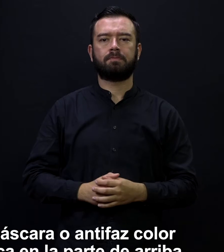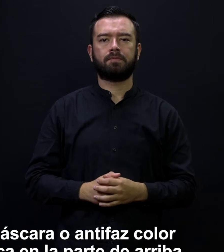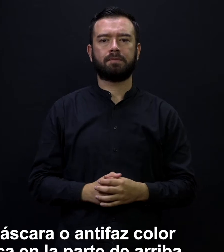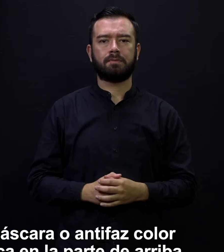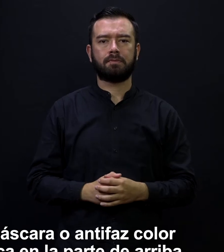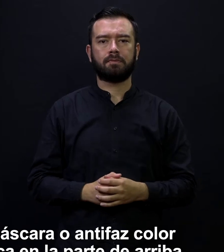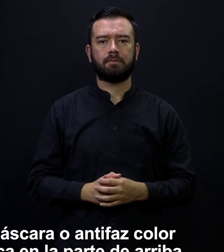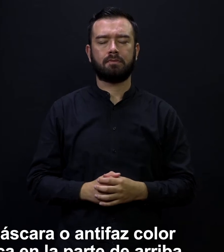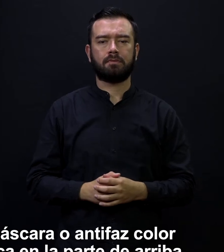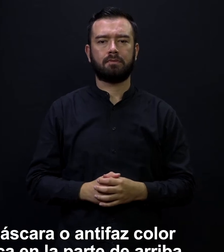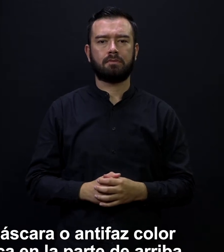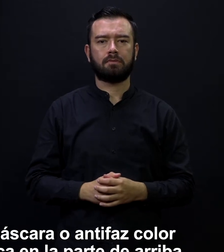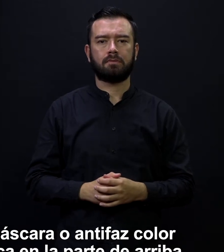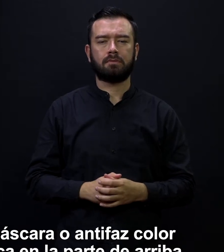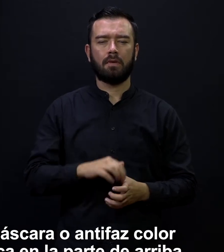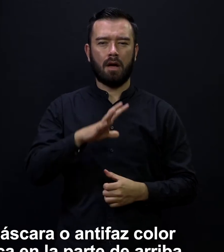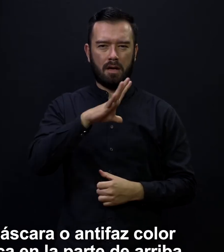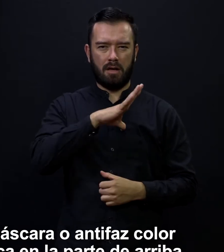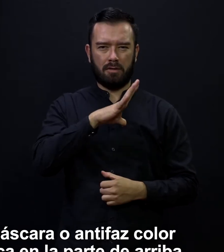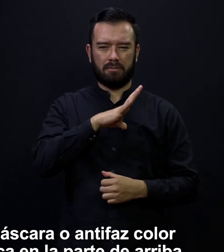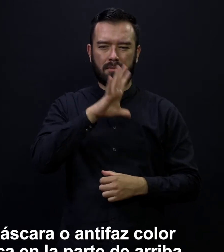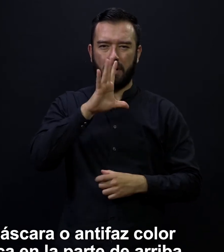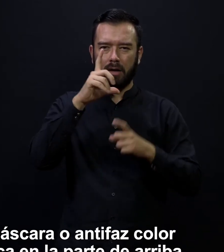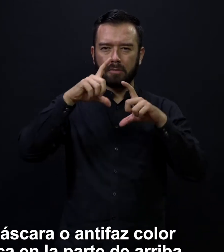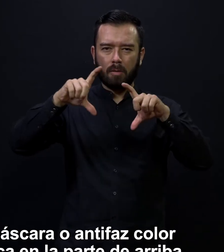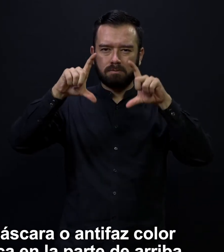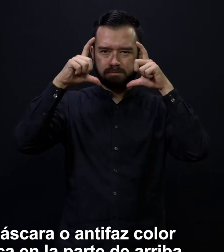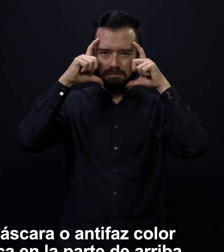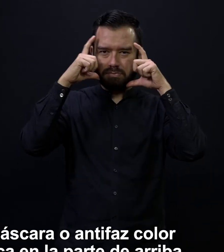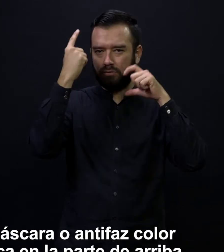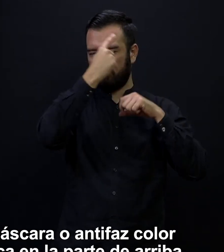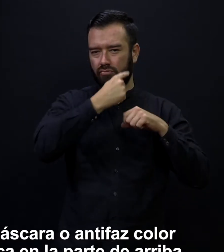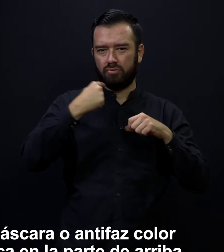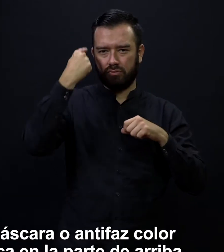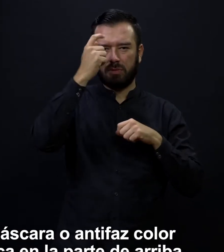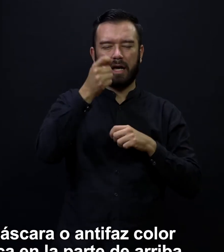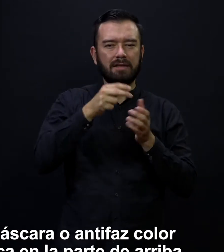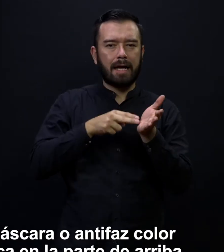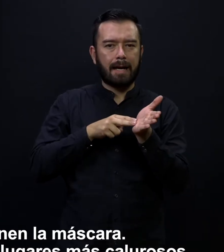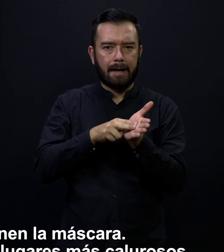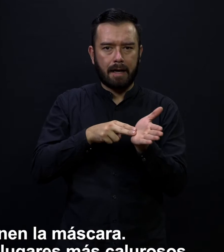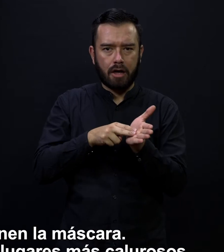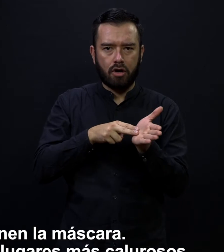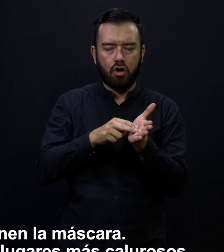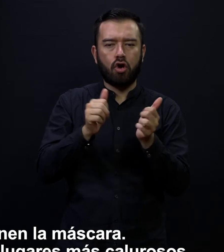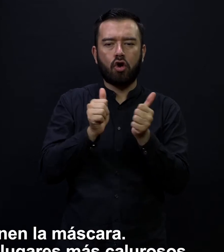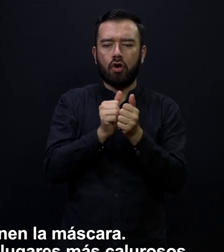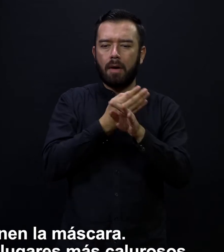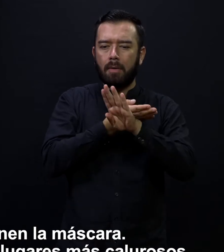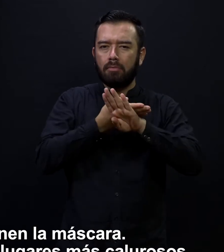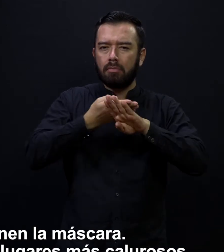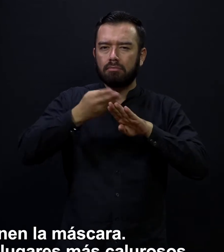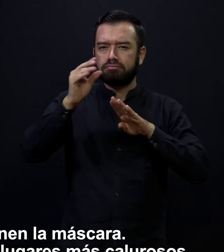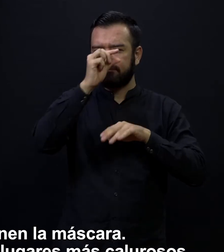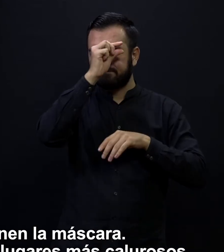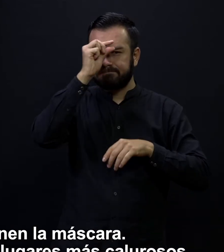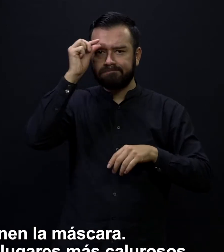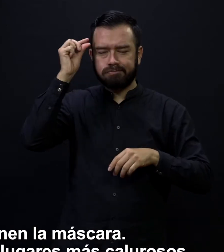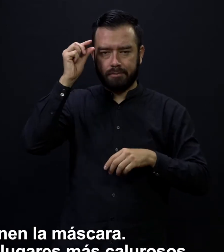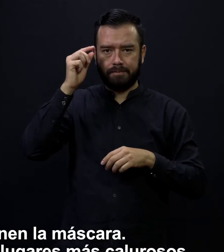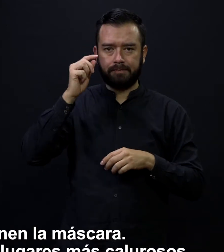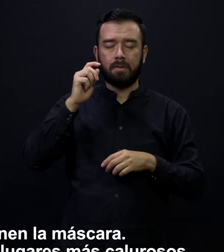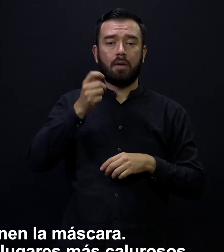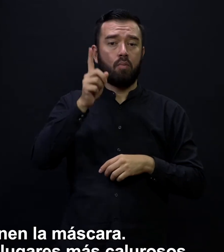de máscara o antifaz color negro con una franja blanca en la parte de arriba. Las hembras no tienen la